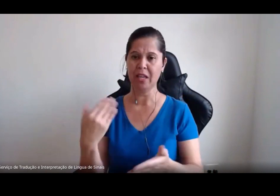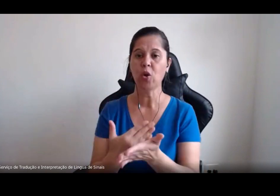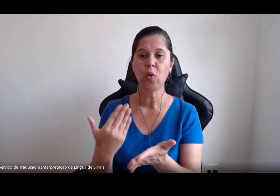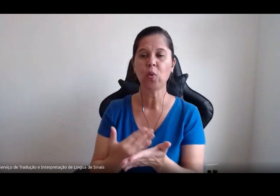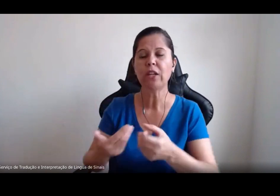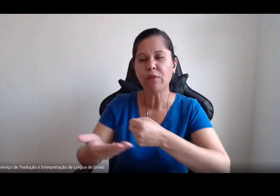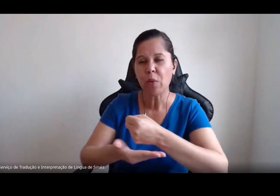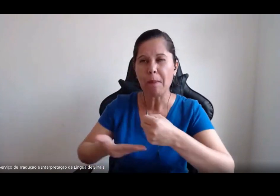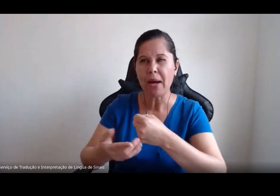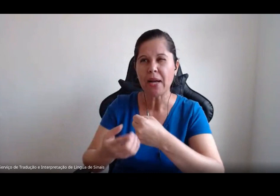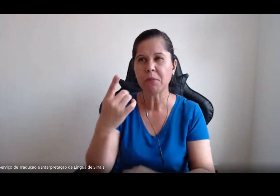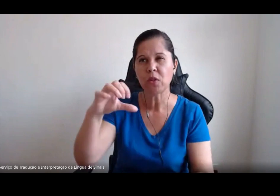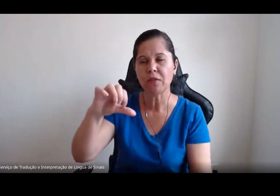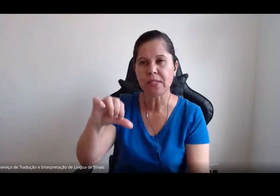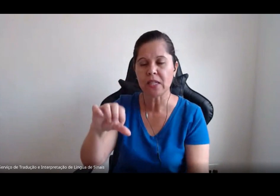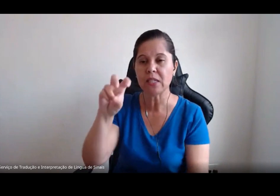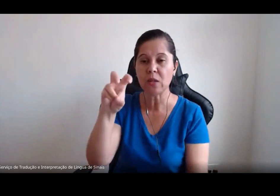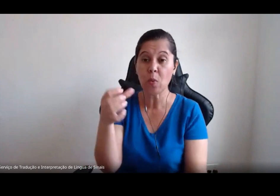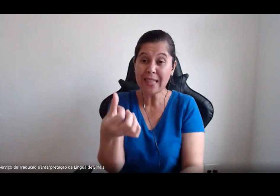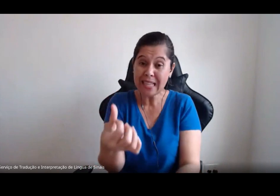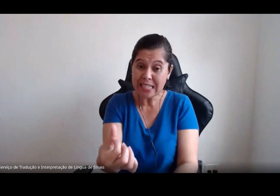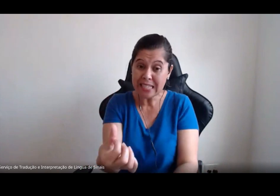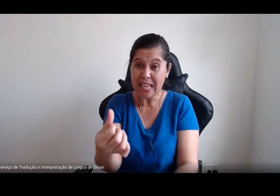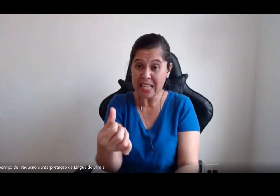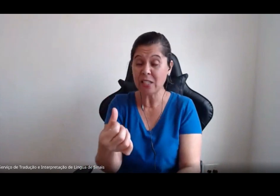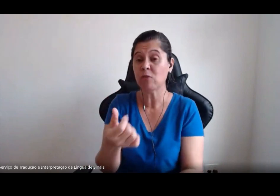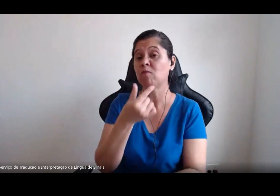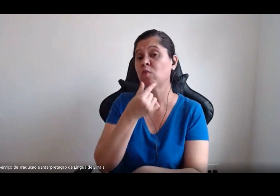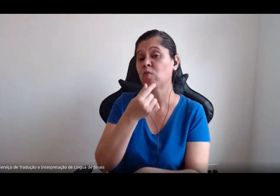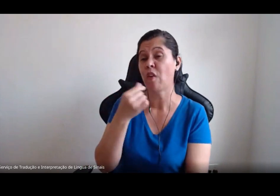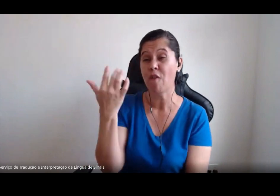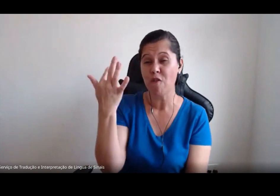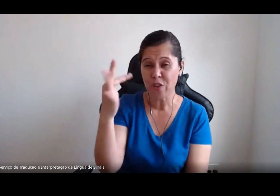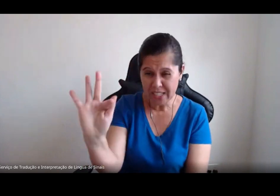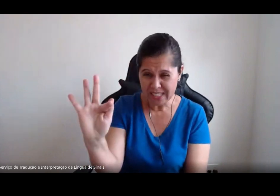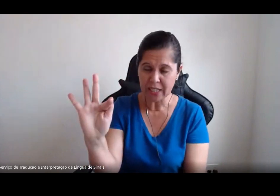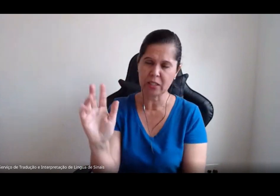livrinho básico de 1996, do francês Louis Jean Calvet,